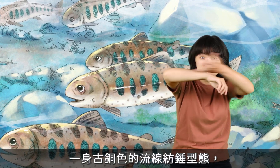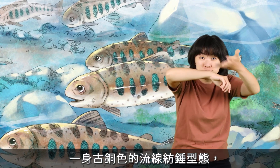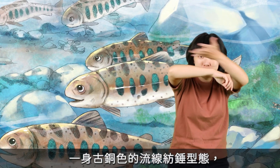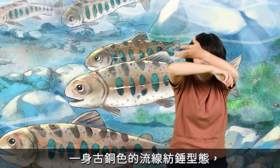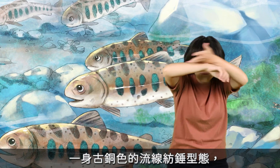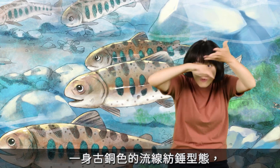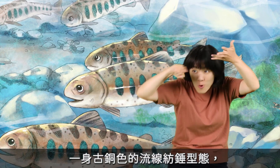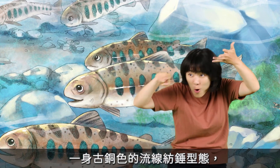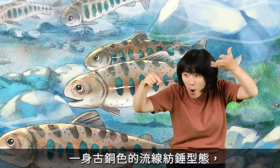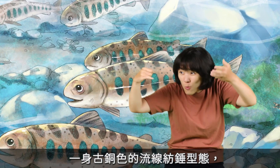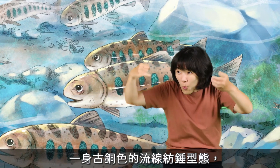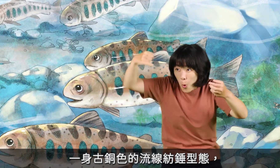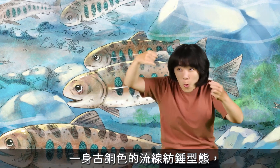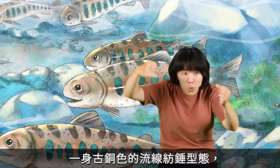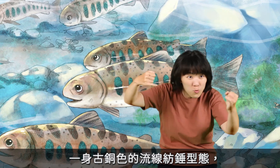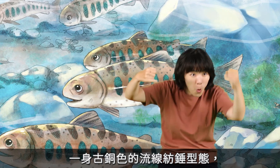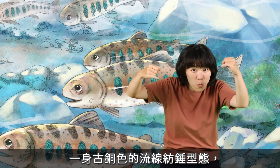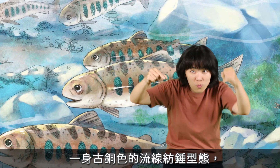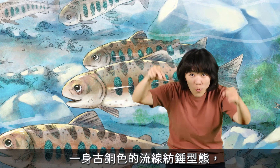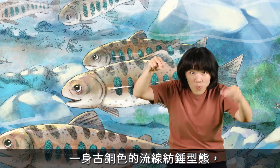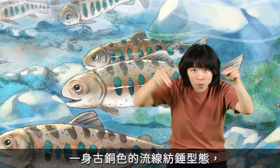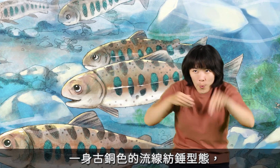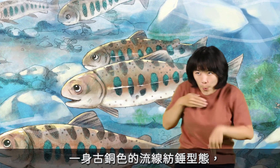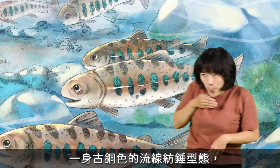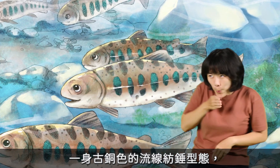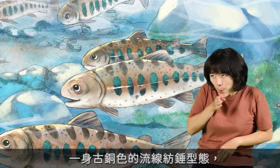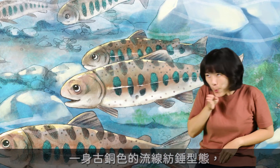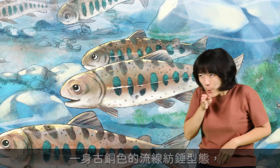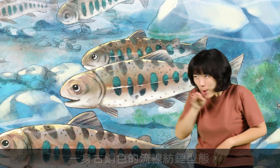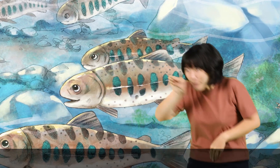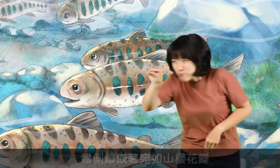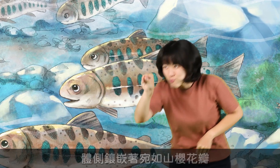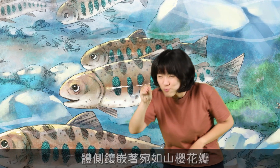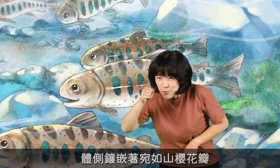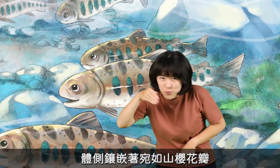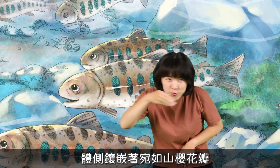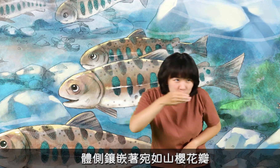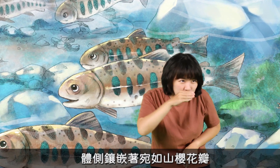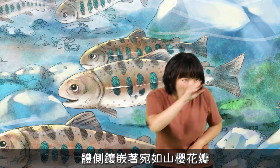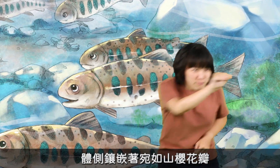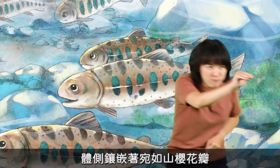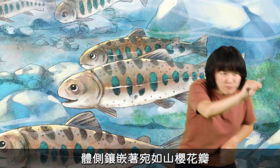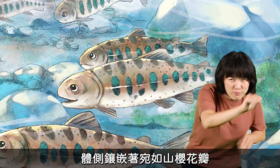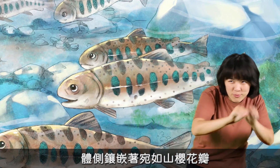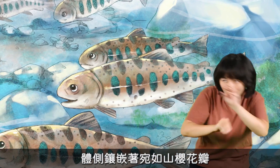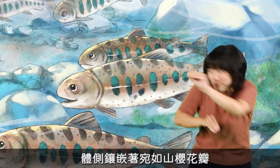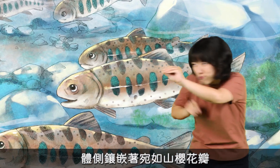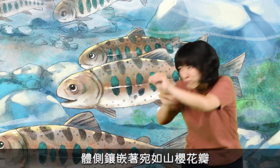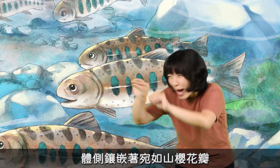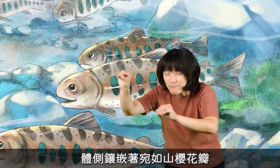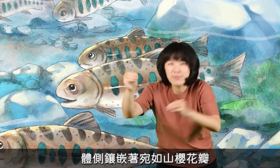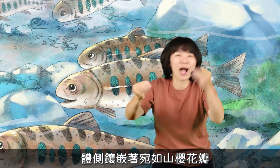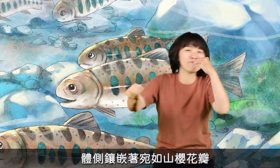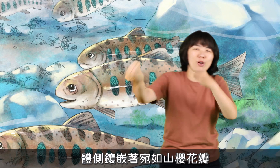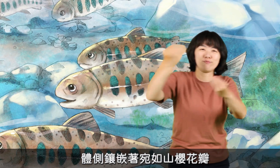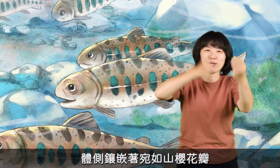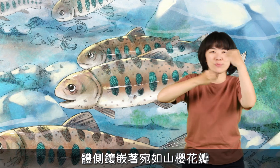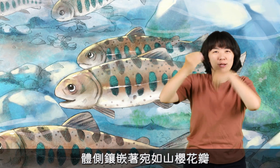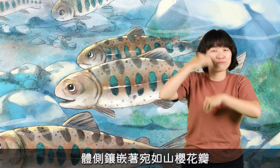一身古铜色的流线纺锤形态，体侧镶嵌着宛如山鹰花瓣